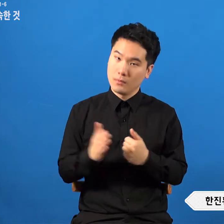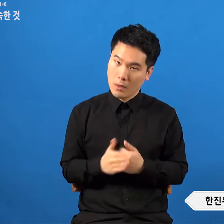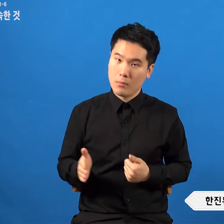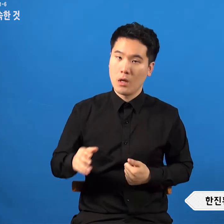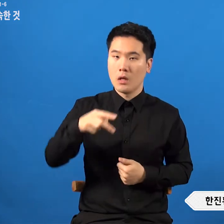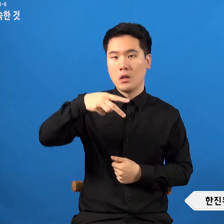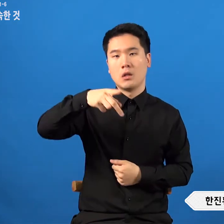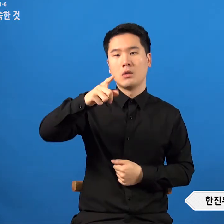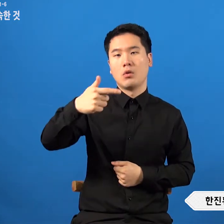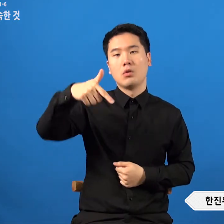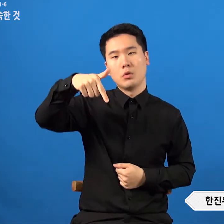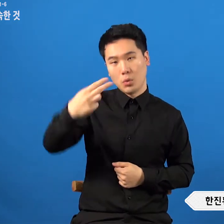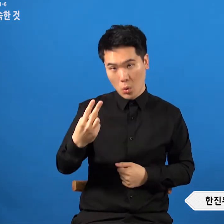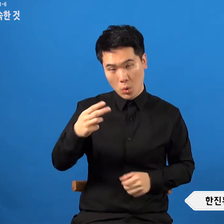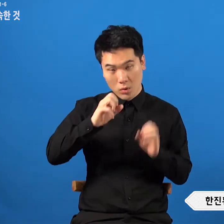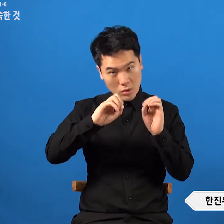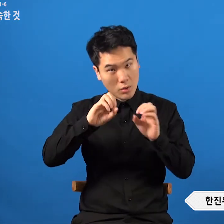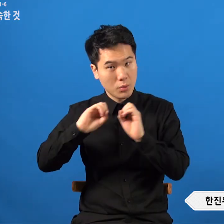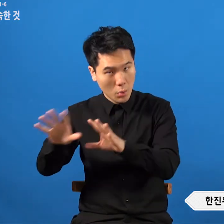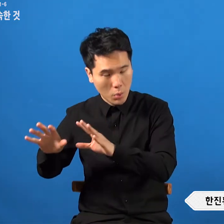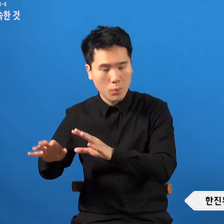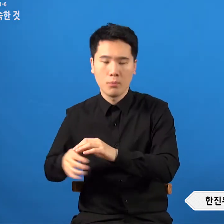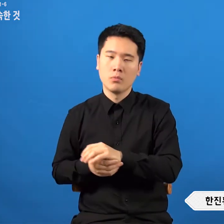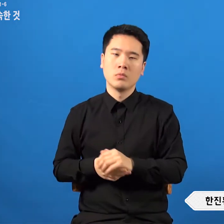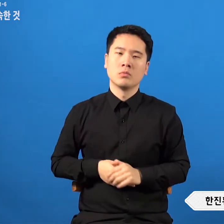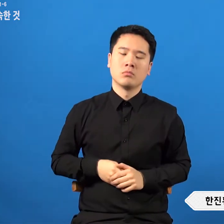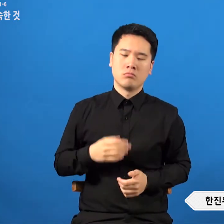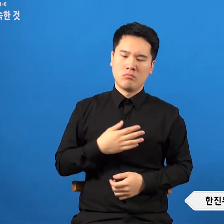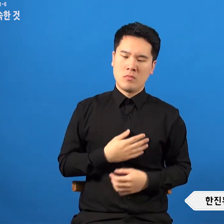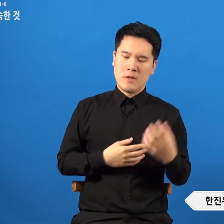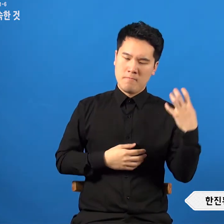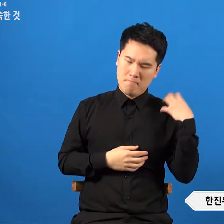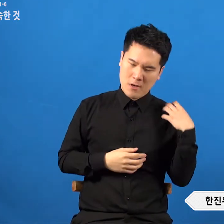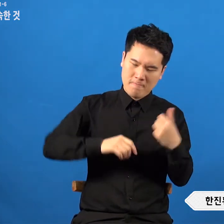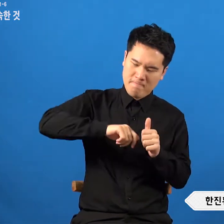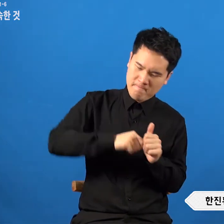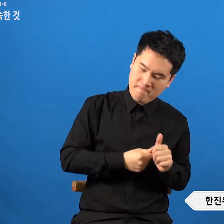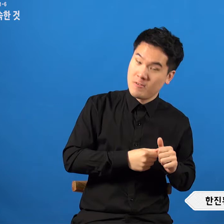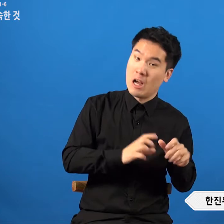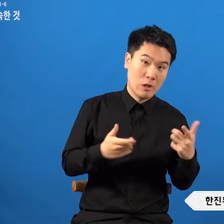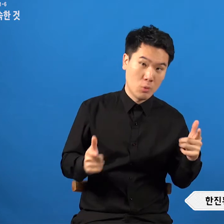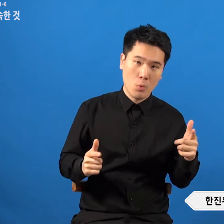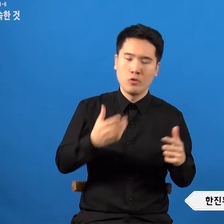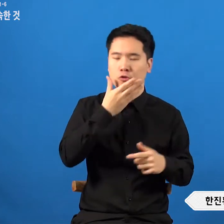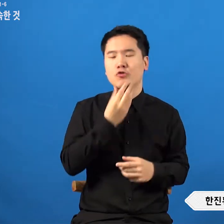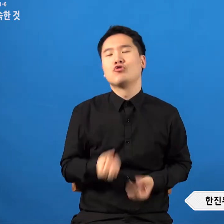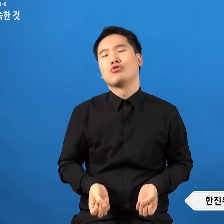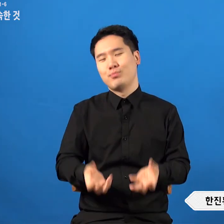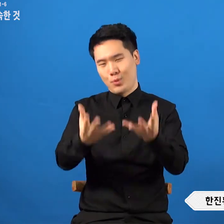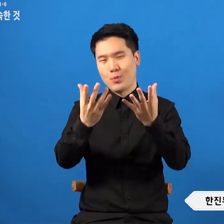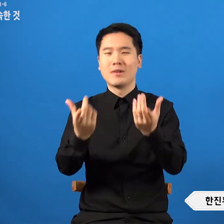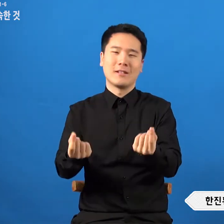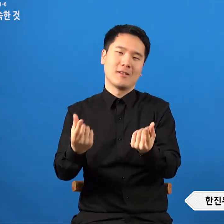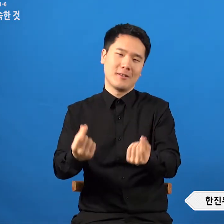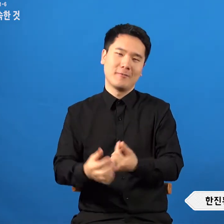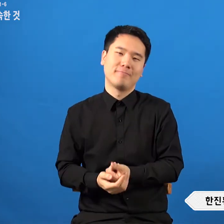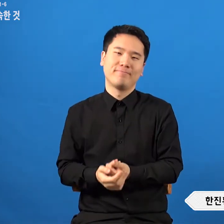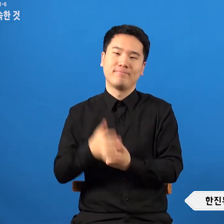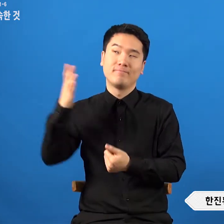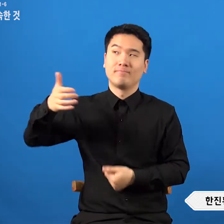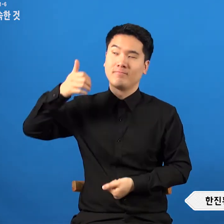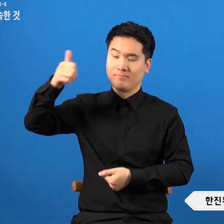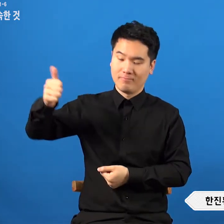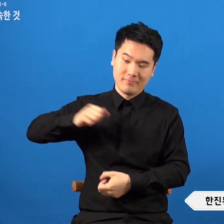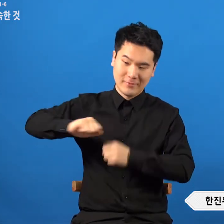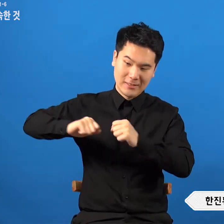그래서 선교는 의무가 아니고 놀라운 축복입니다. 놀라운 축복입니다.